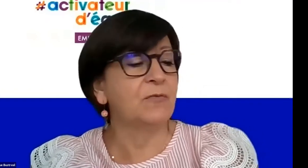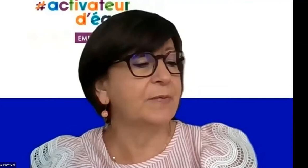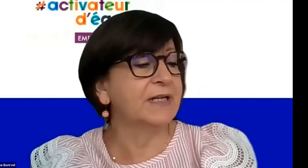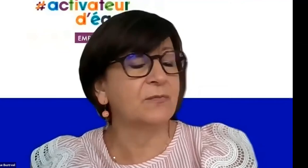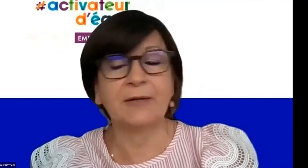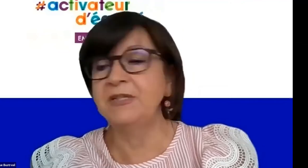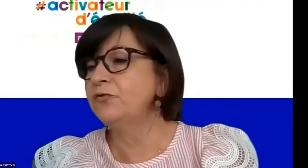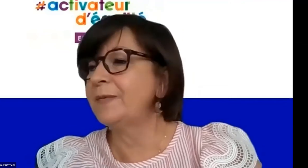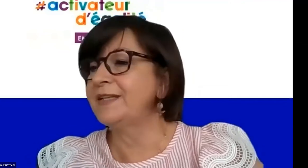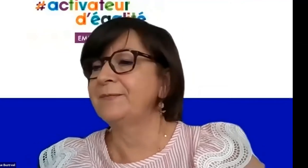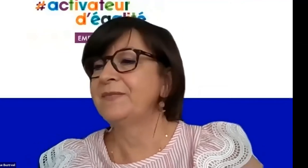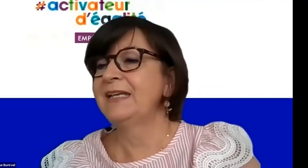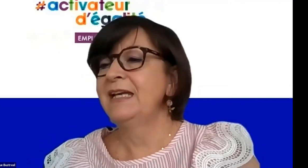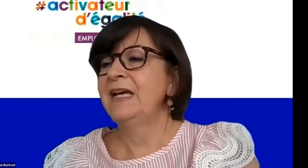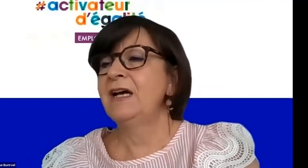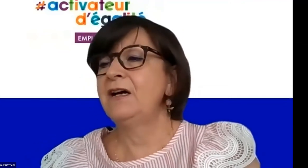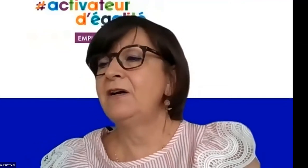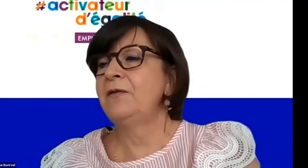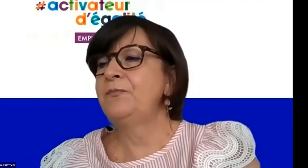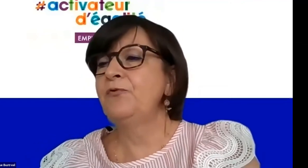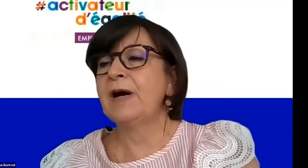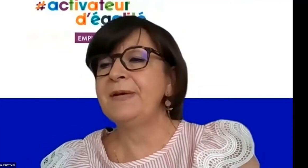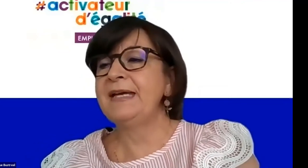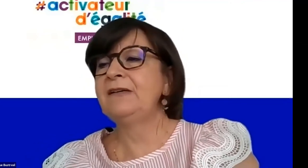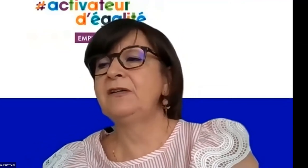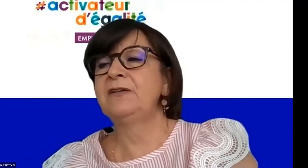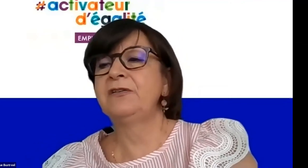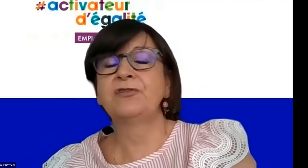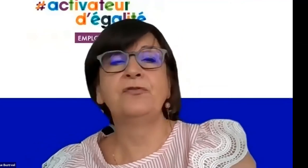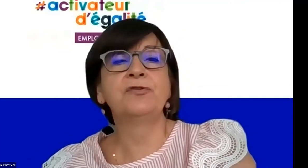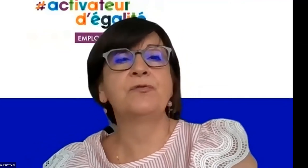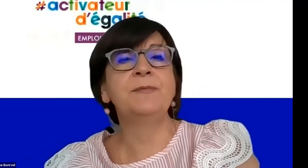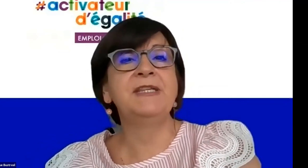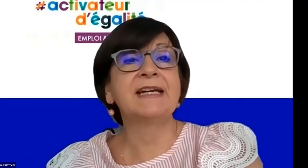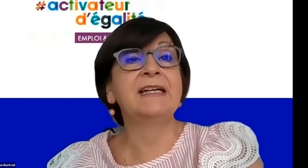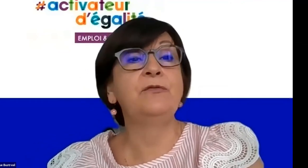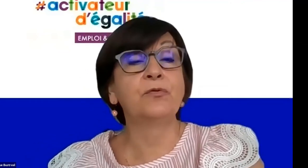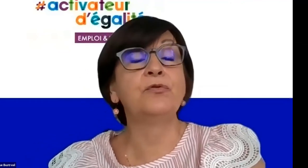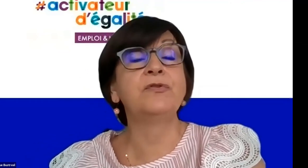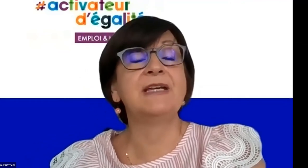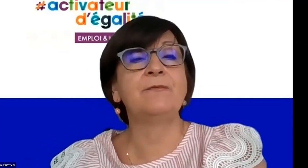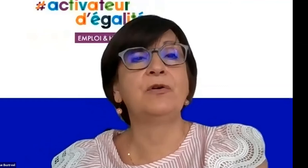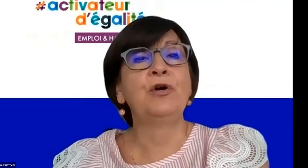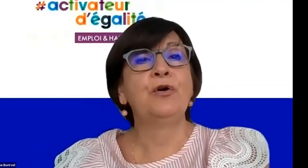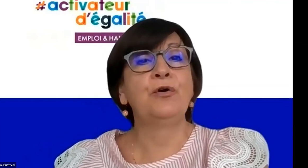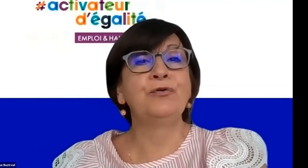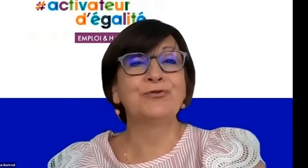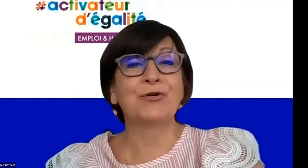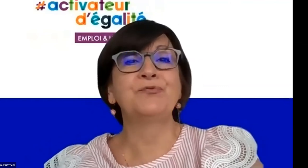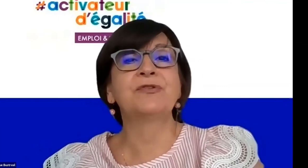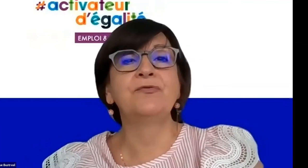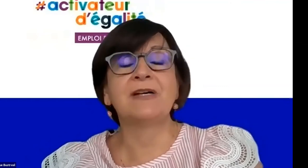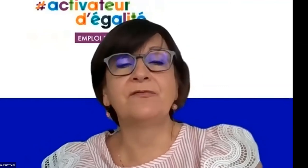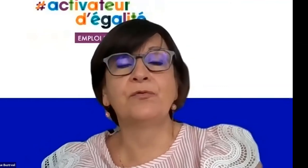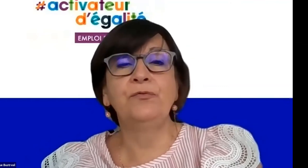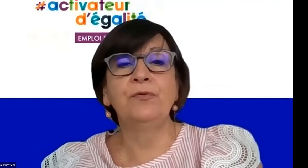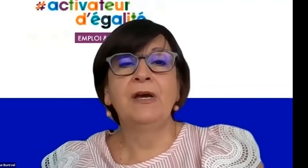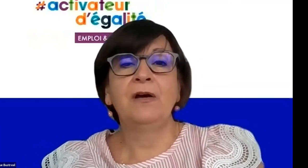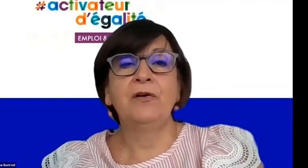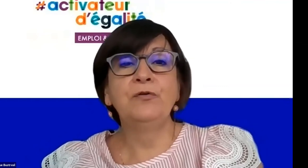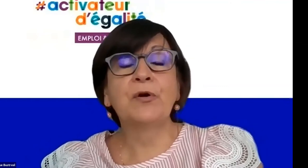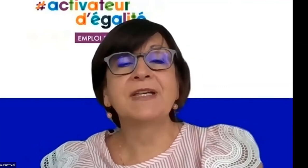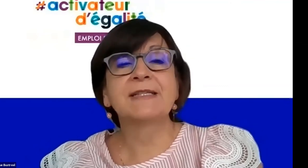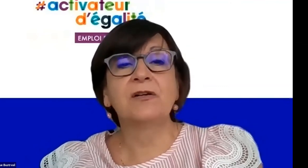sont également présents parmi nous ce matin. Pour rappel, ce webinaire est donc le deuxième du genre puisque nous avons